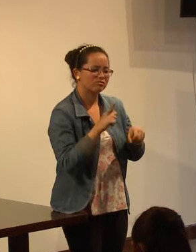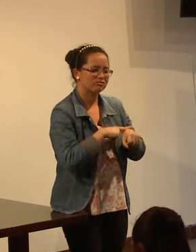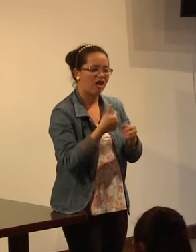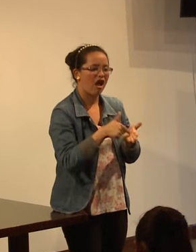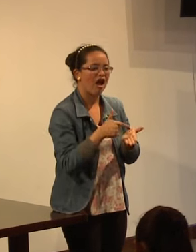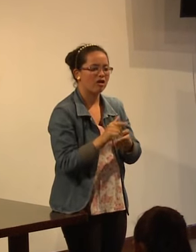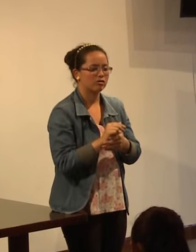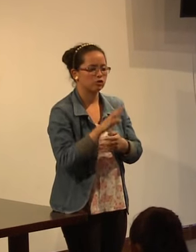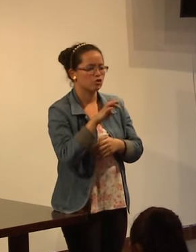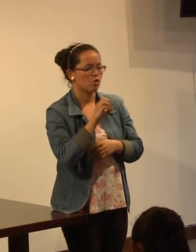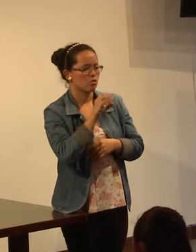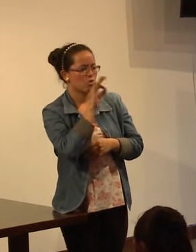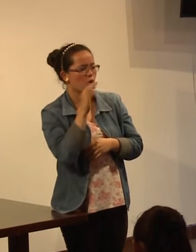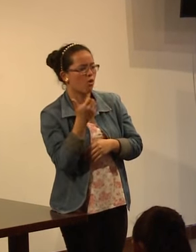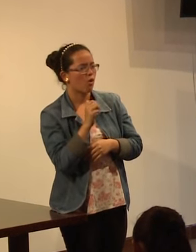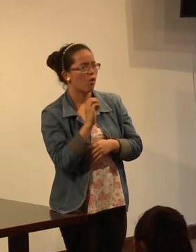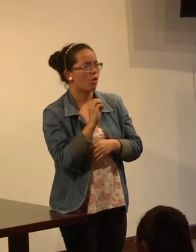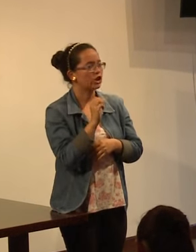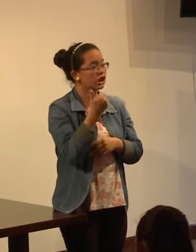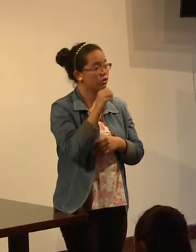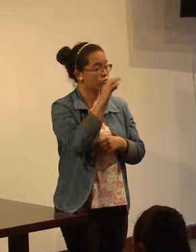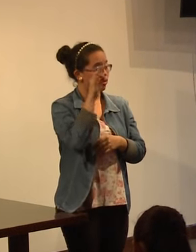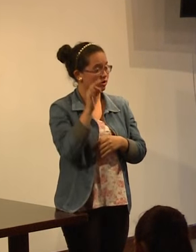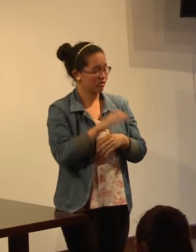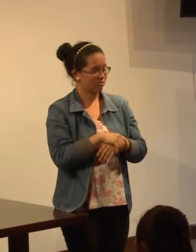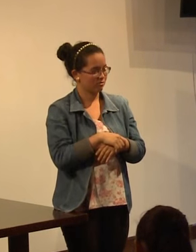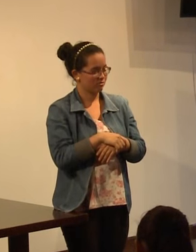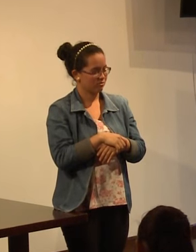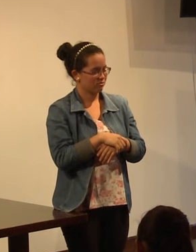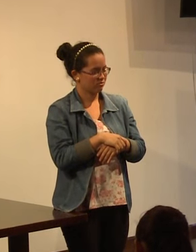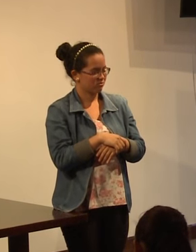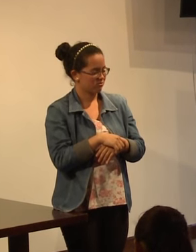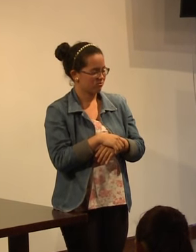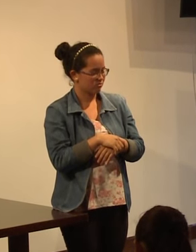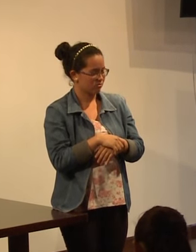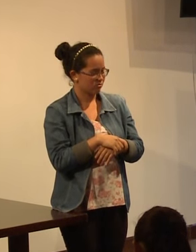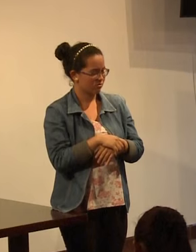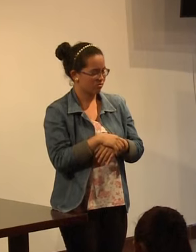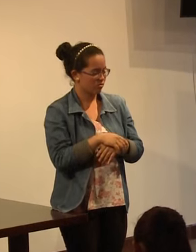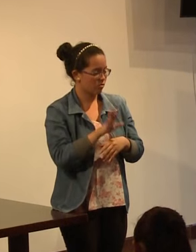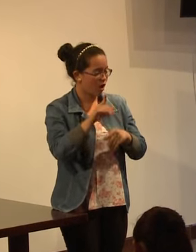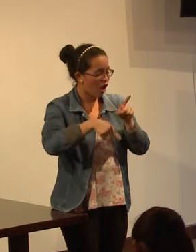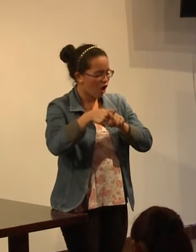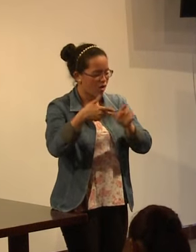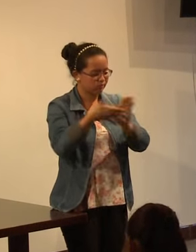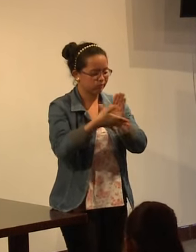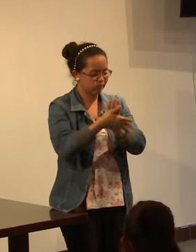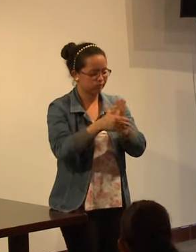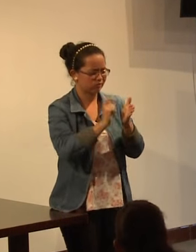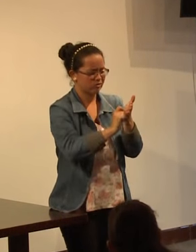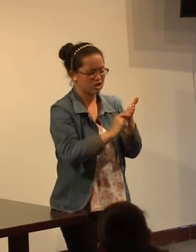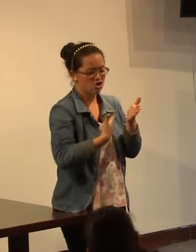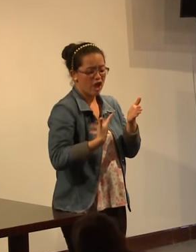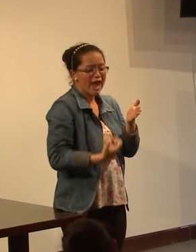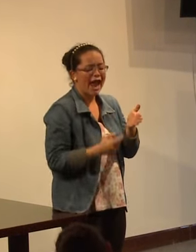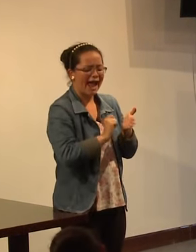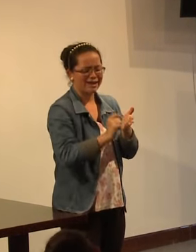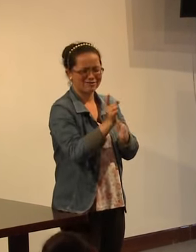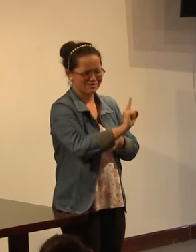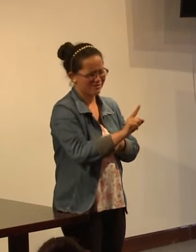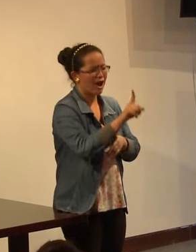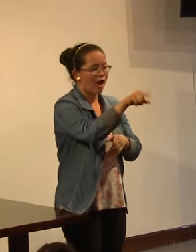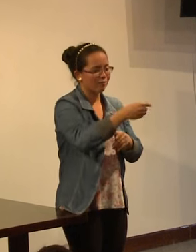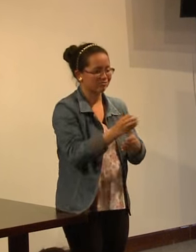¿Ese será el 90% o será para el 10%? Porque si escribo, escribo un informe, ¿sí? Y no escribo porque yo quiera escribir. ¿Cuántos de